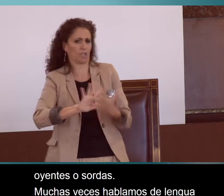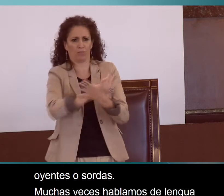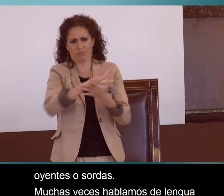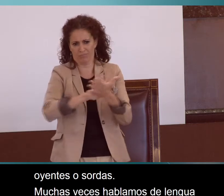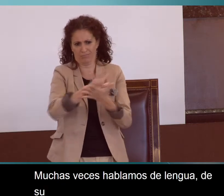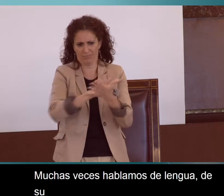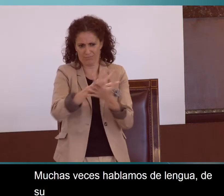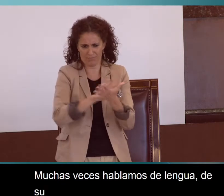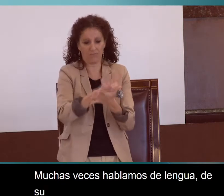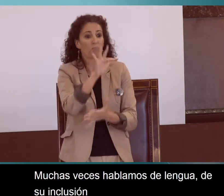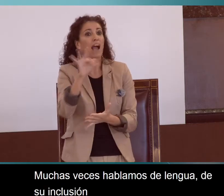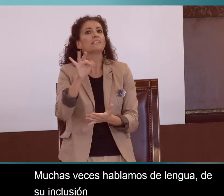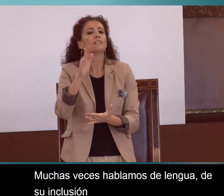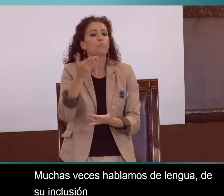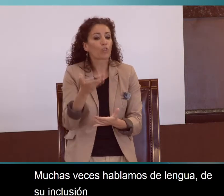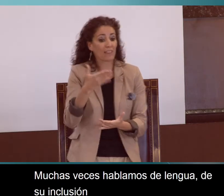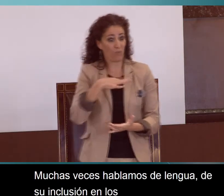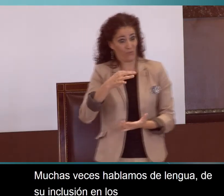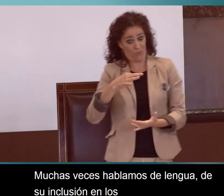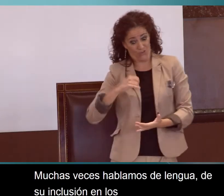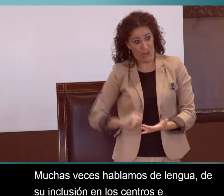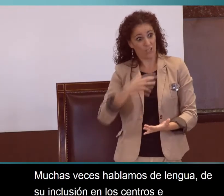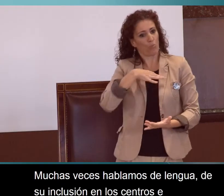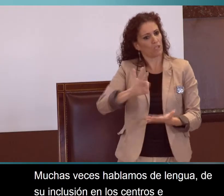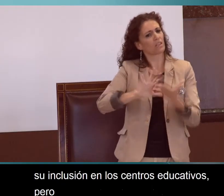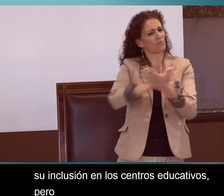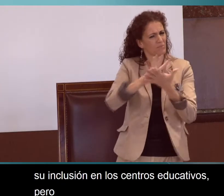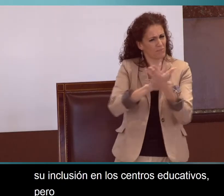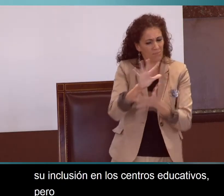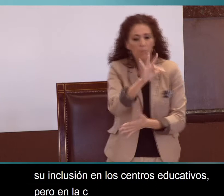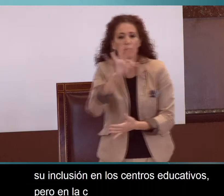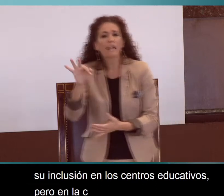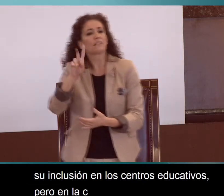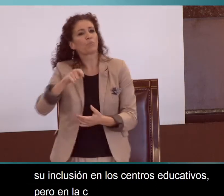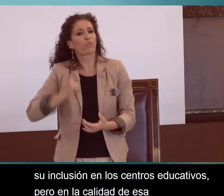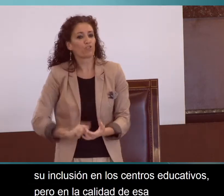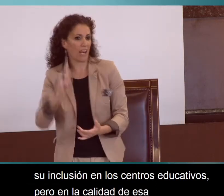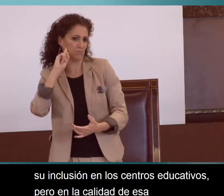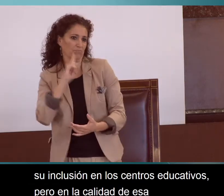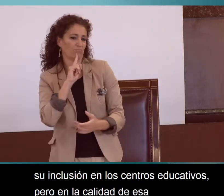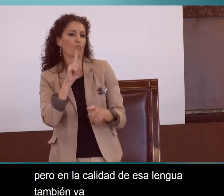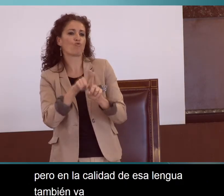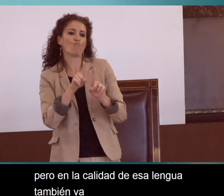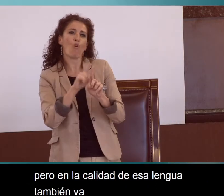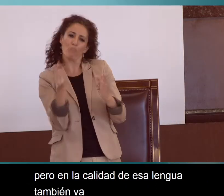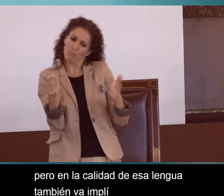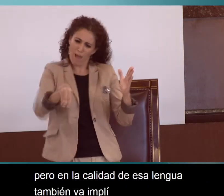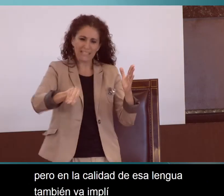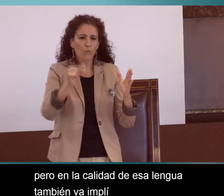tipo de profesionales que la utilicen. Para que los profesionales sean competentes en dicha lengua hay que